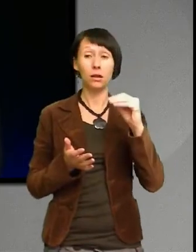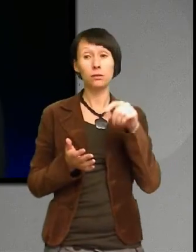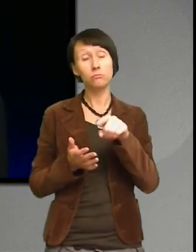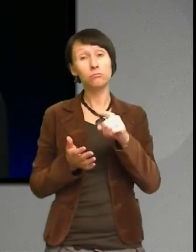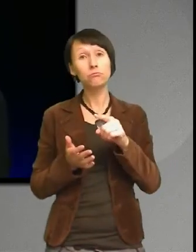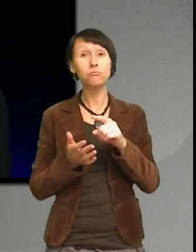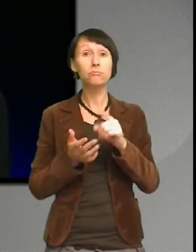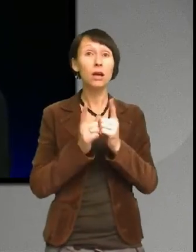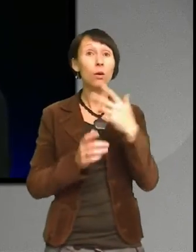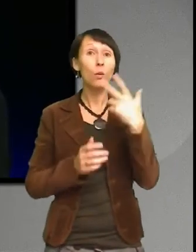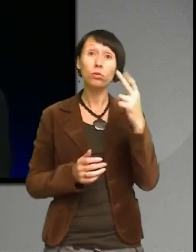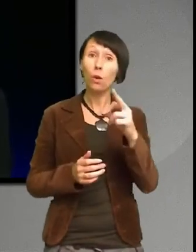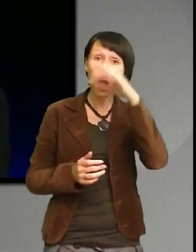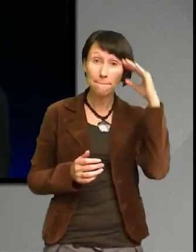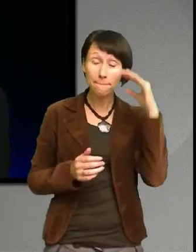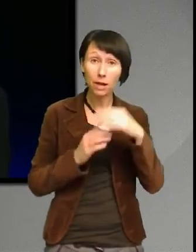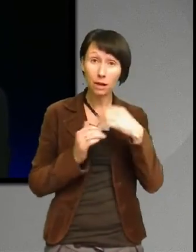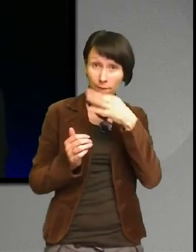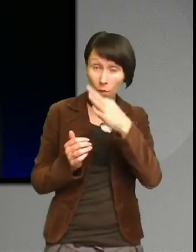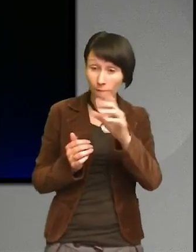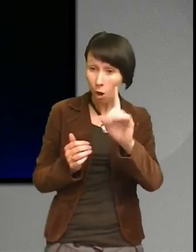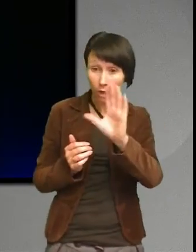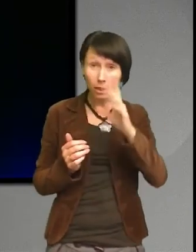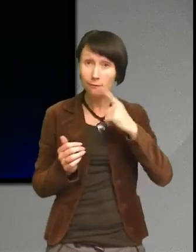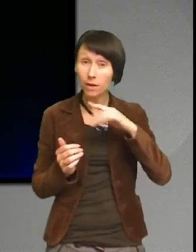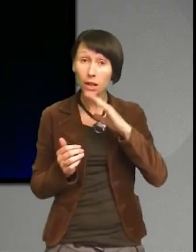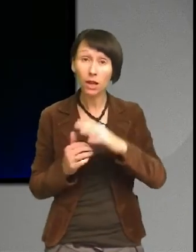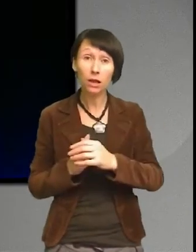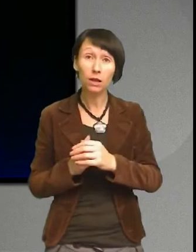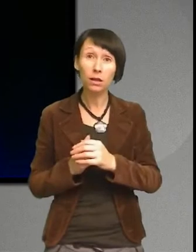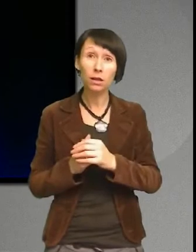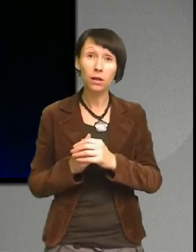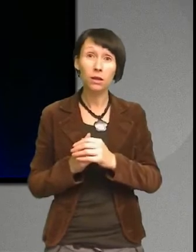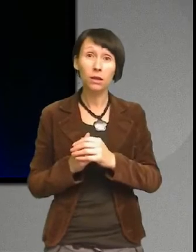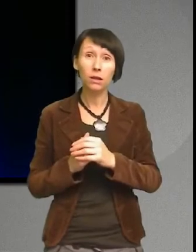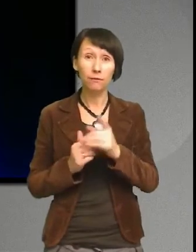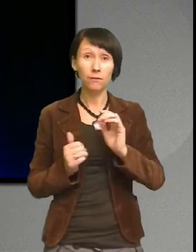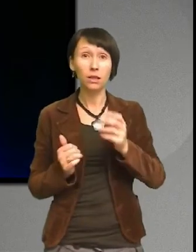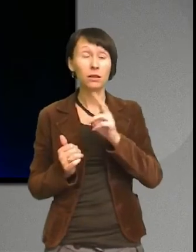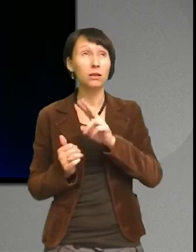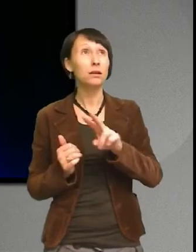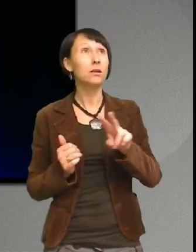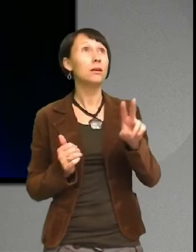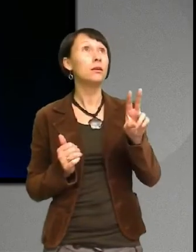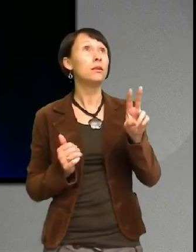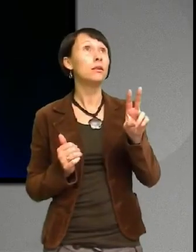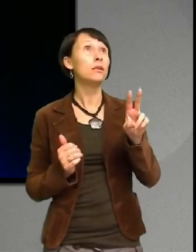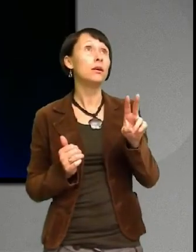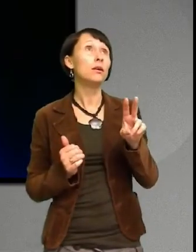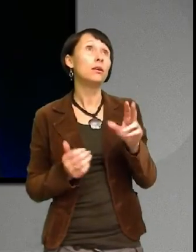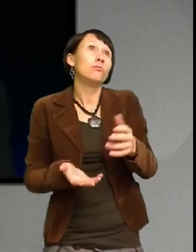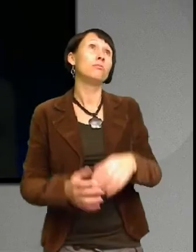Where is your mom and dad? Frågade jag henne. Sedan kollade hon mig i ögonen, ryckte på axlarna och sa,